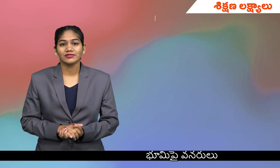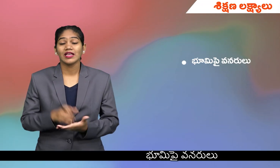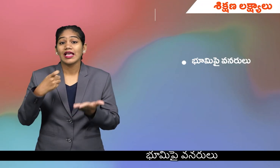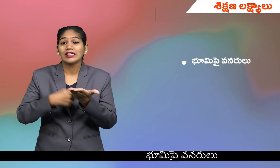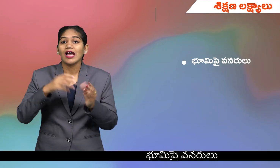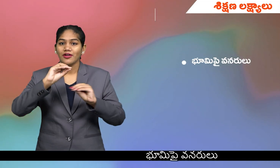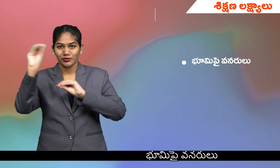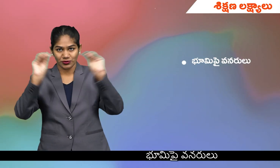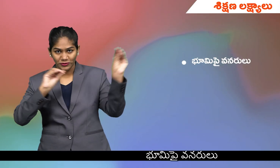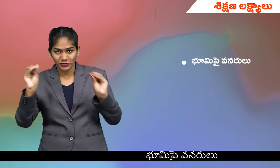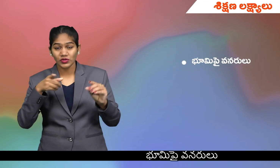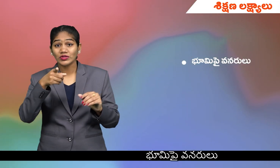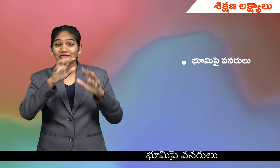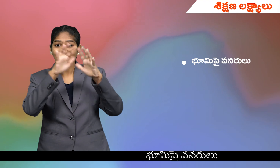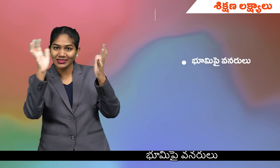భూమిపై వనరులు,